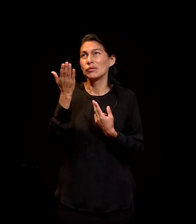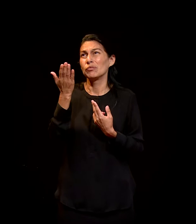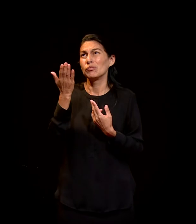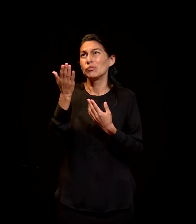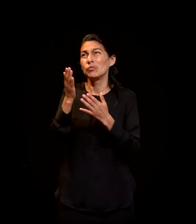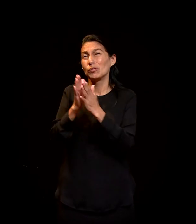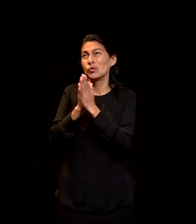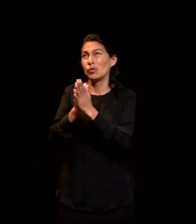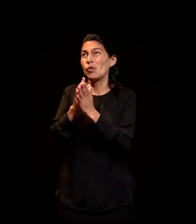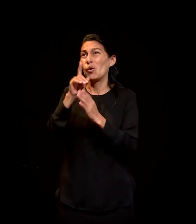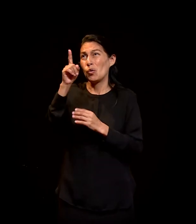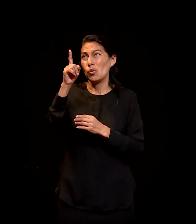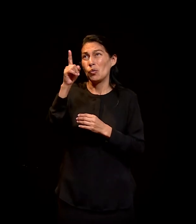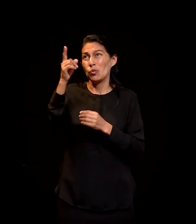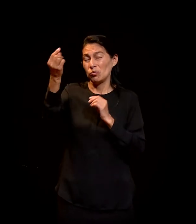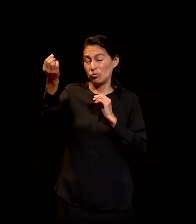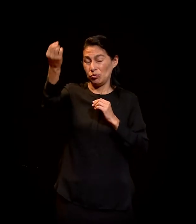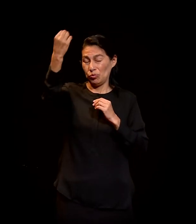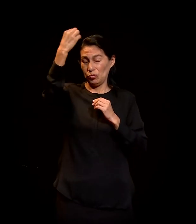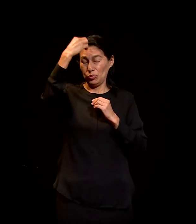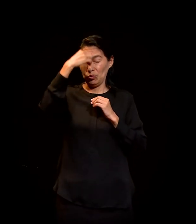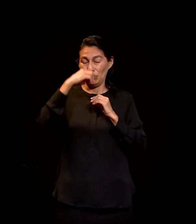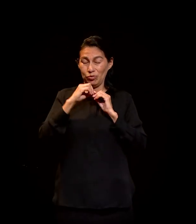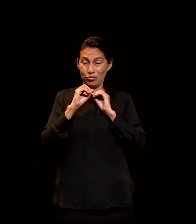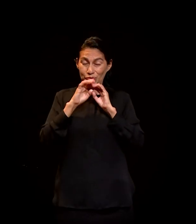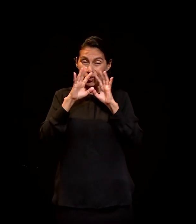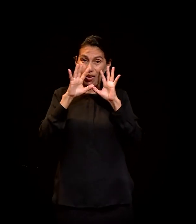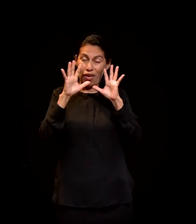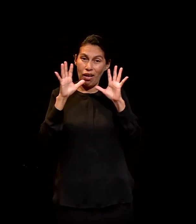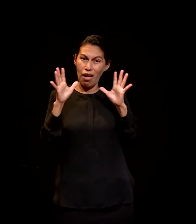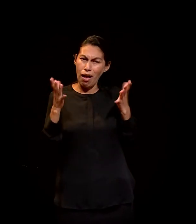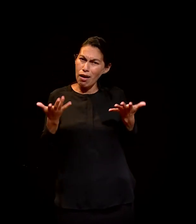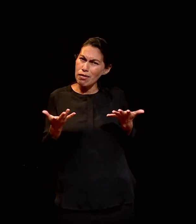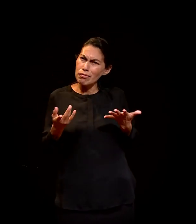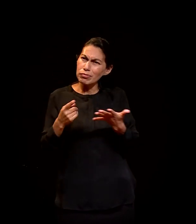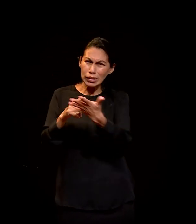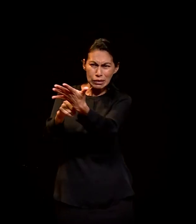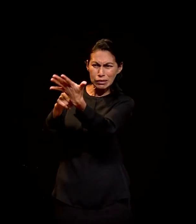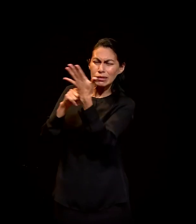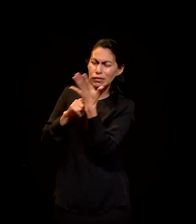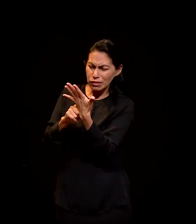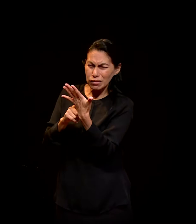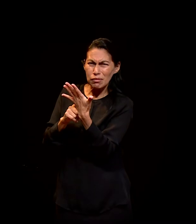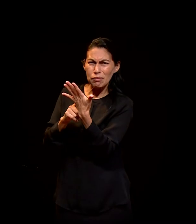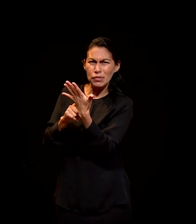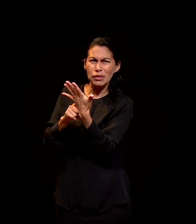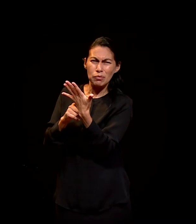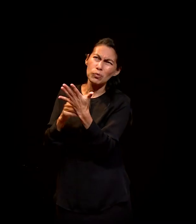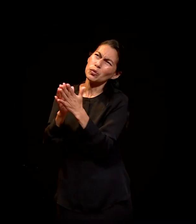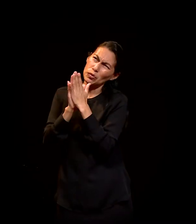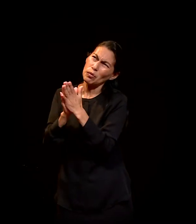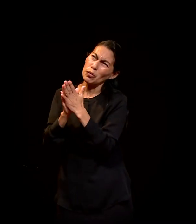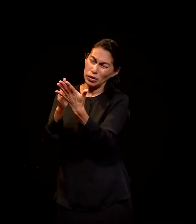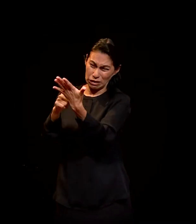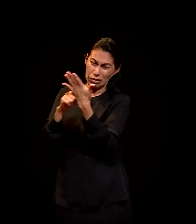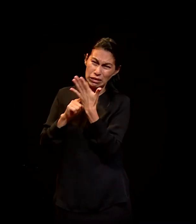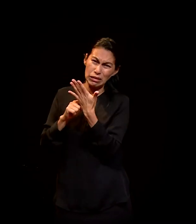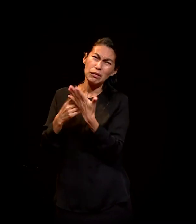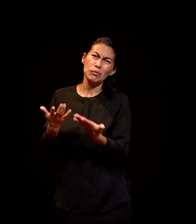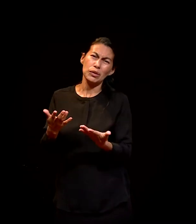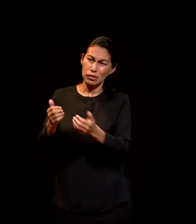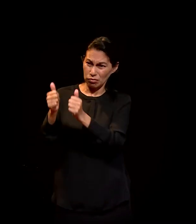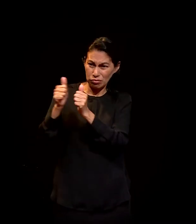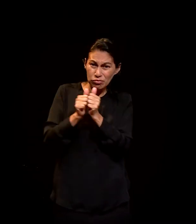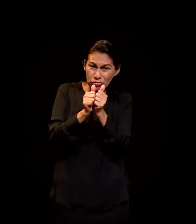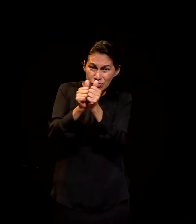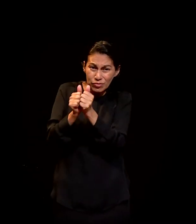se manifestara en mi vida que demostrara que él estaba puesto conmigo